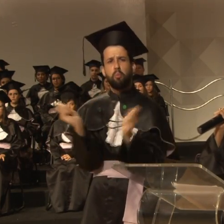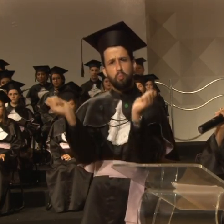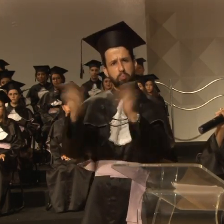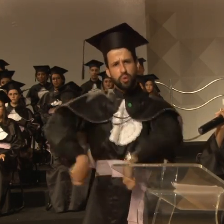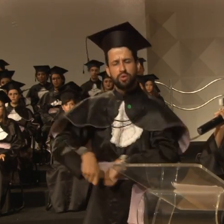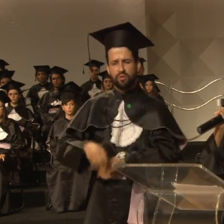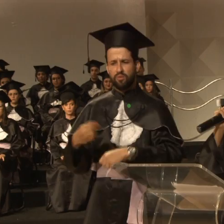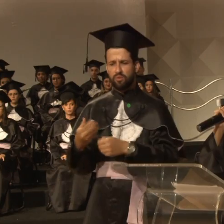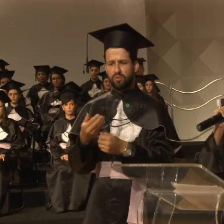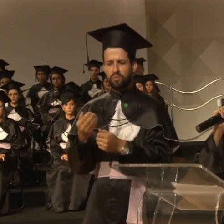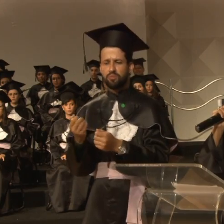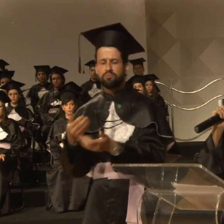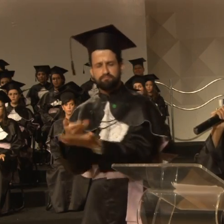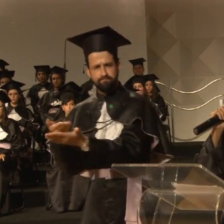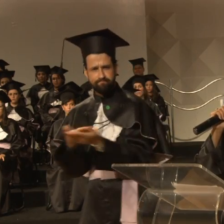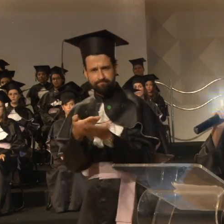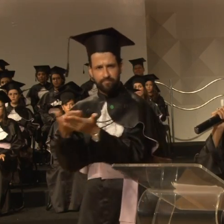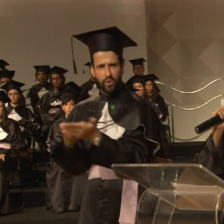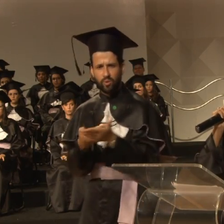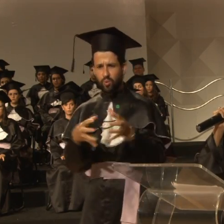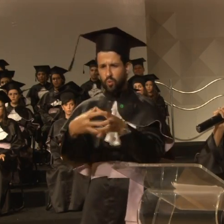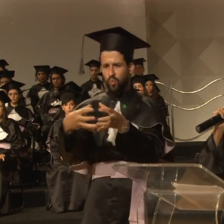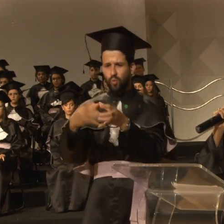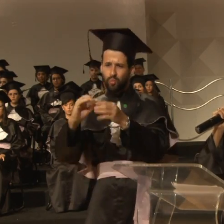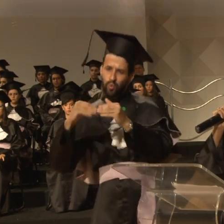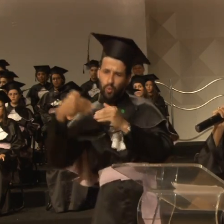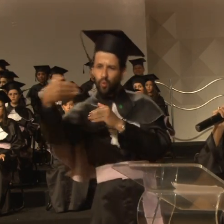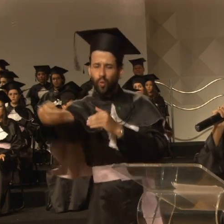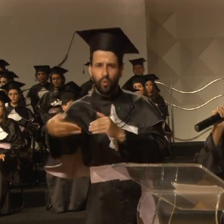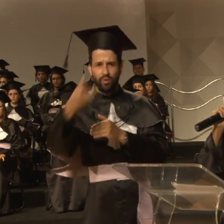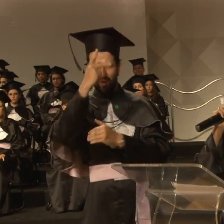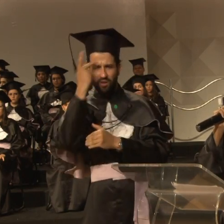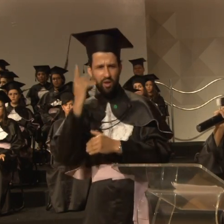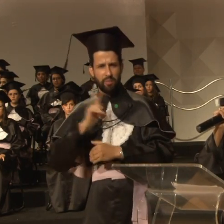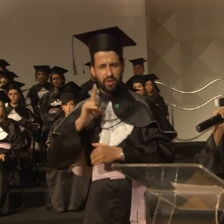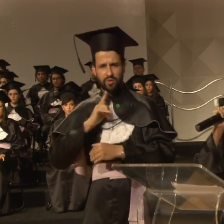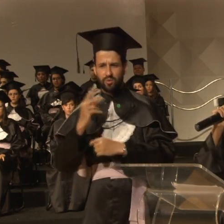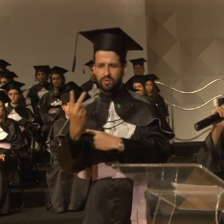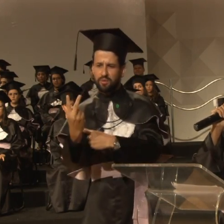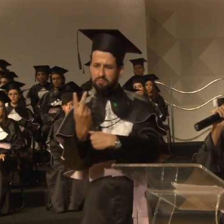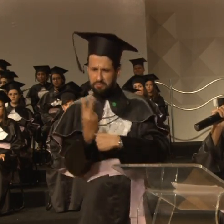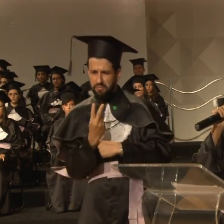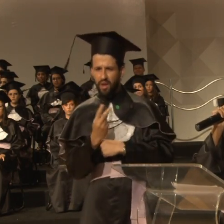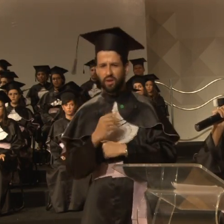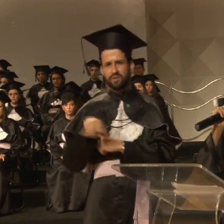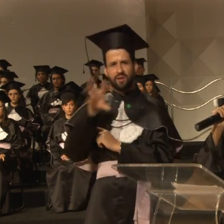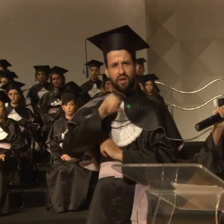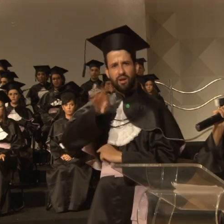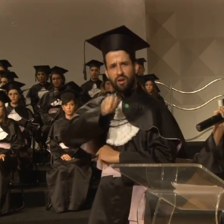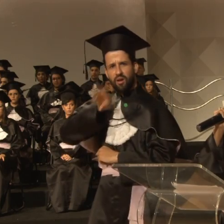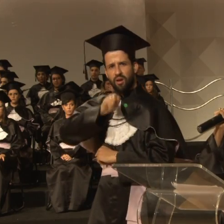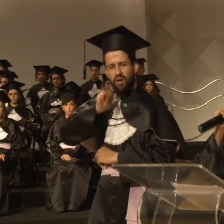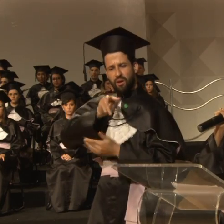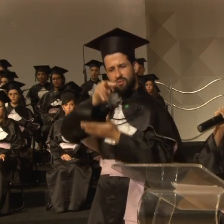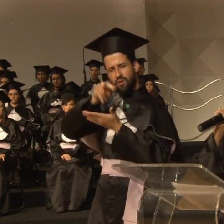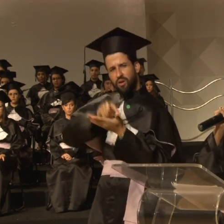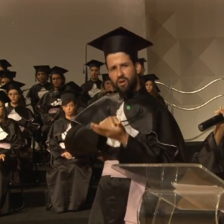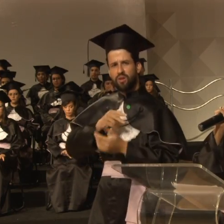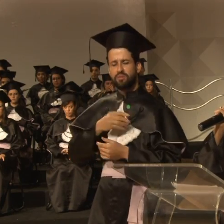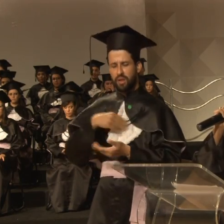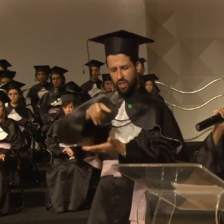para se estudar quando do outro lado há alguém prestando sua voz para ler o texto que não foi